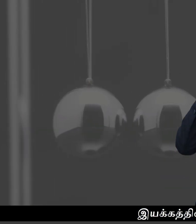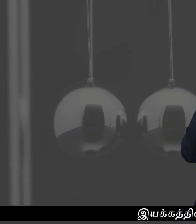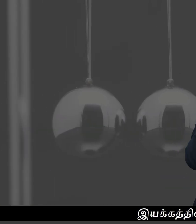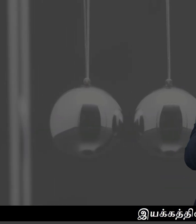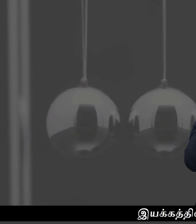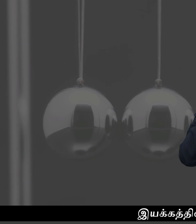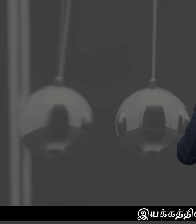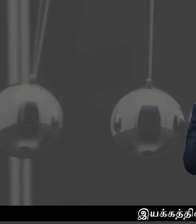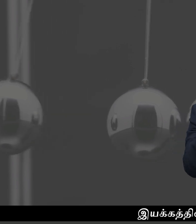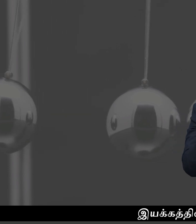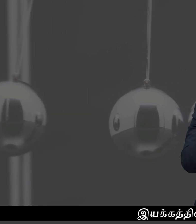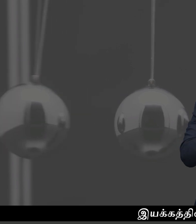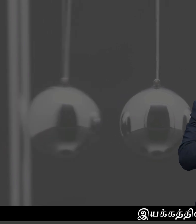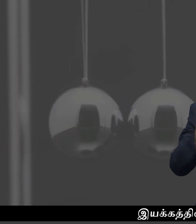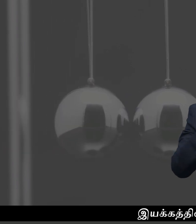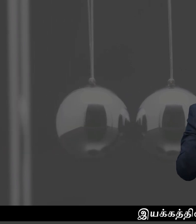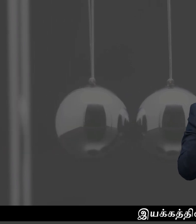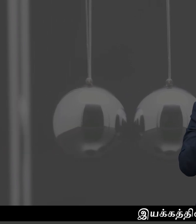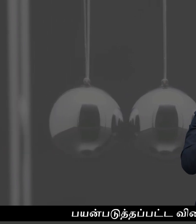இயக்கத்தின் முதல் 2 விதிகள்.